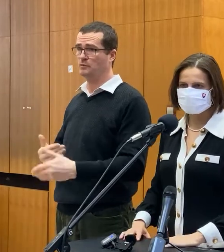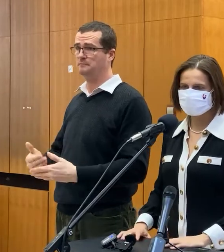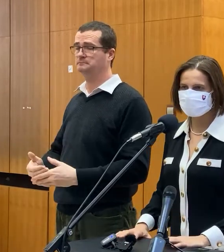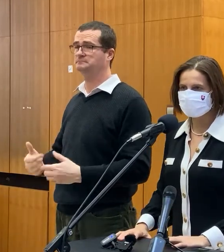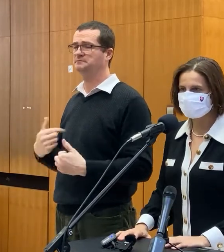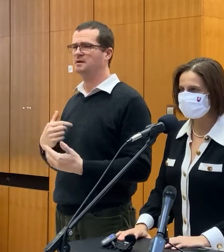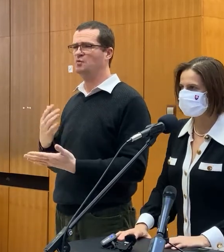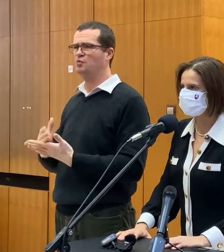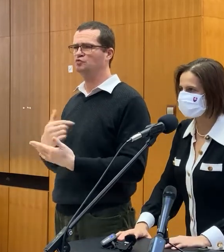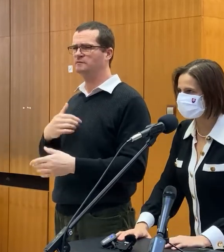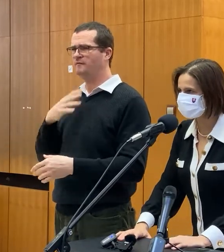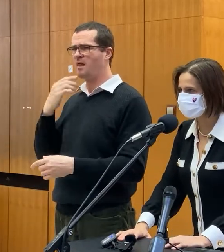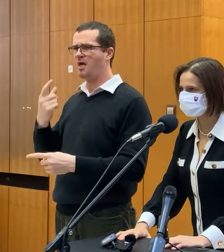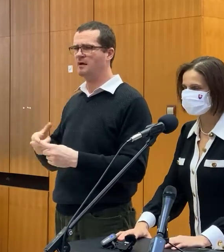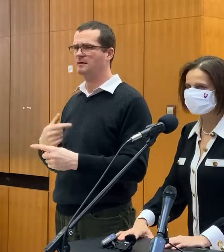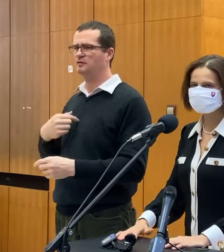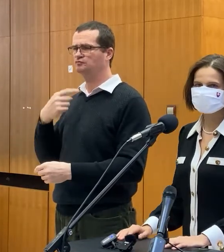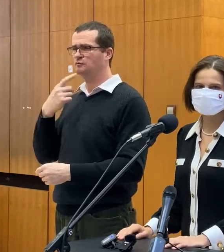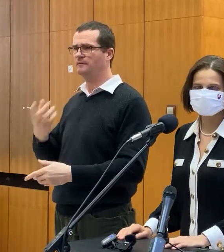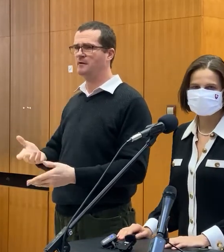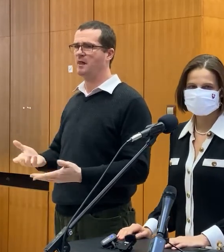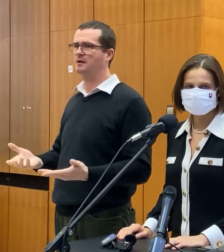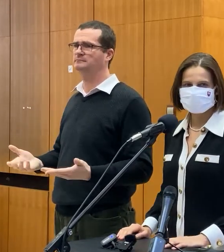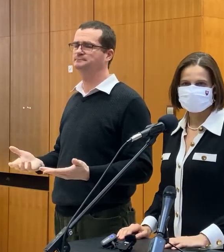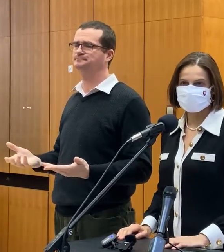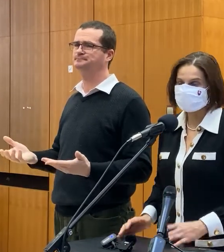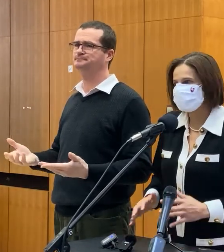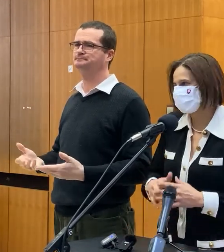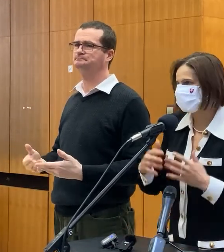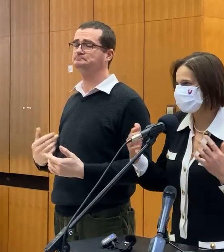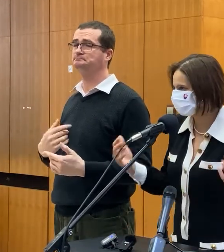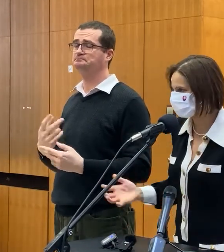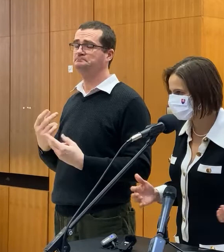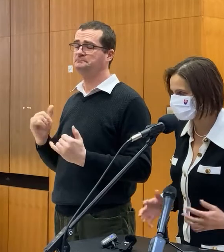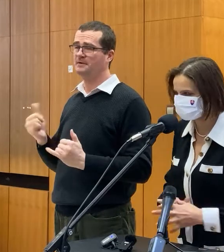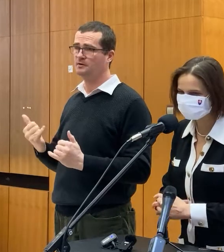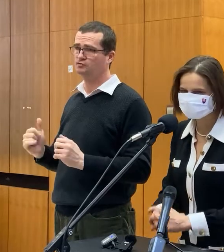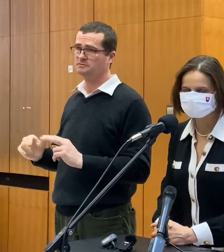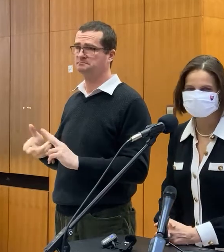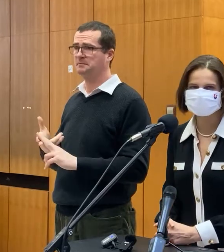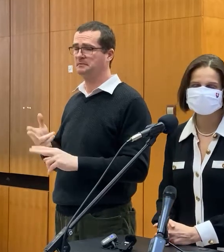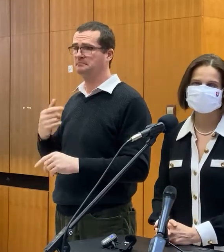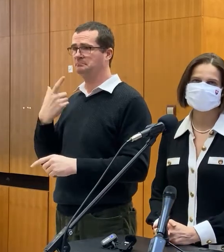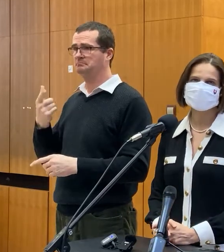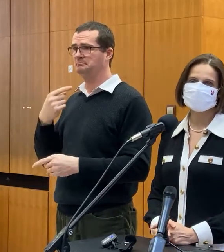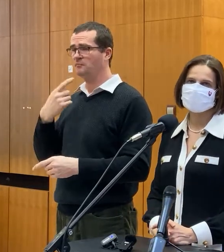Ja už som sa k tomu veľakrát vyjadrovala, ale môžem sa k tomu znovu vyjadriť.